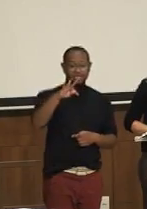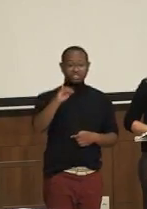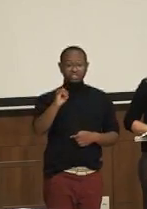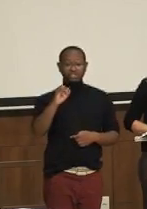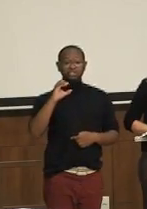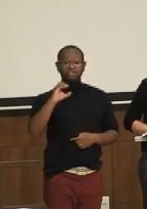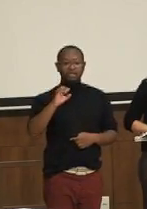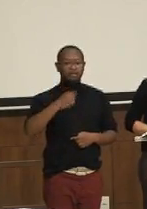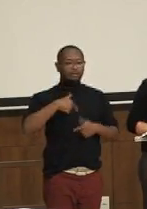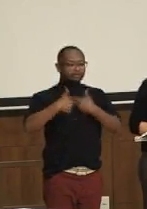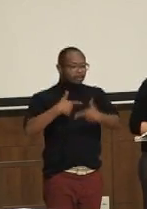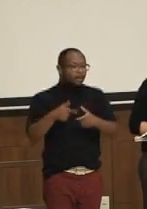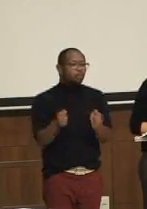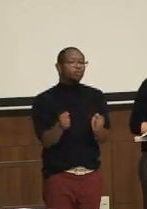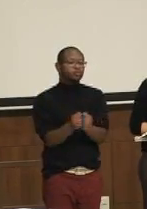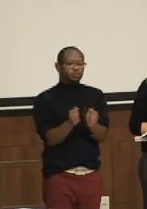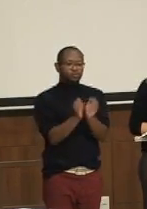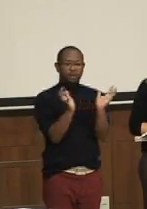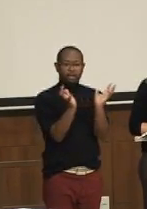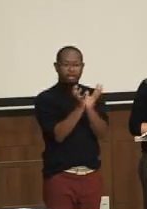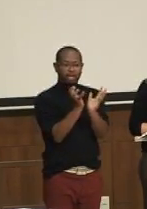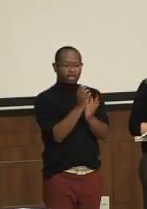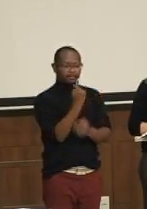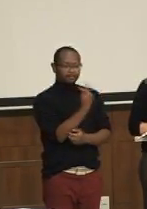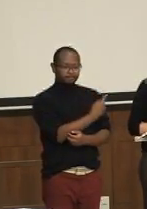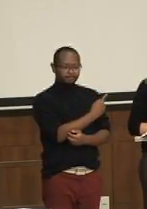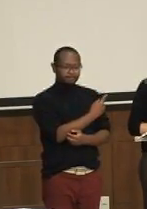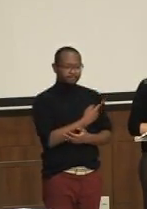conosco. E hoje, obrigada.